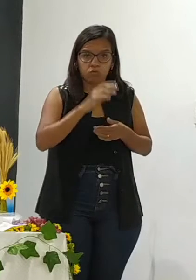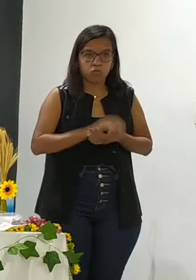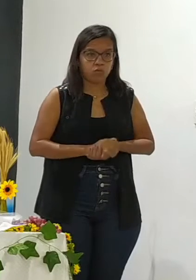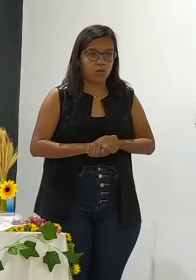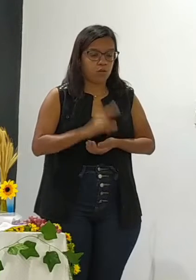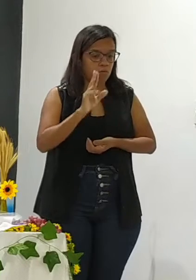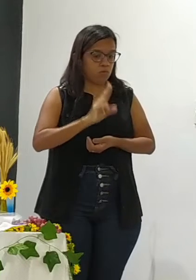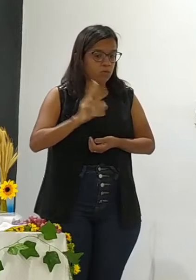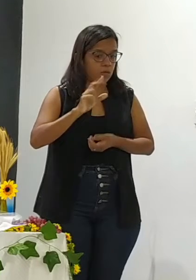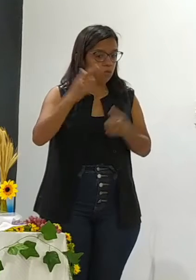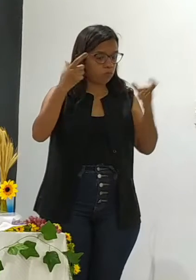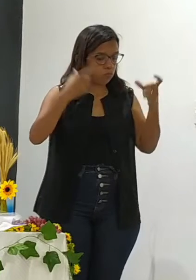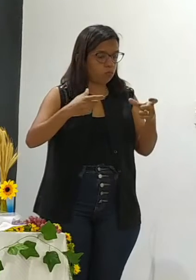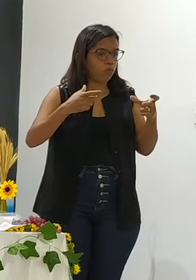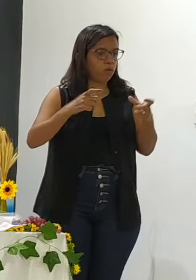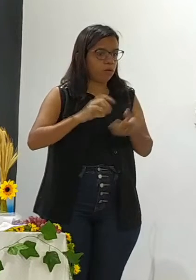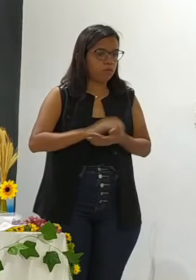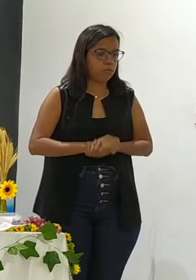lugar?